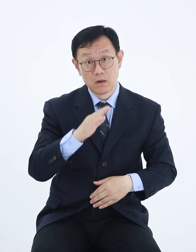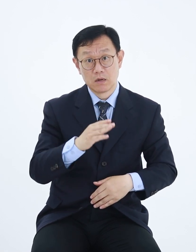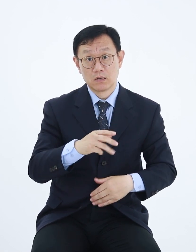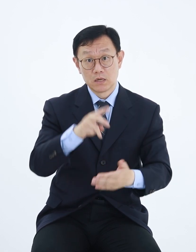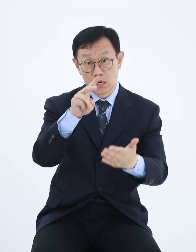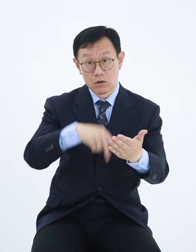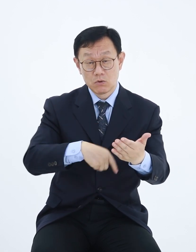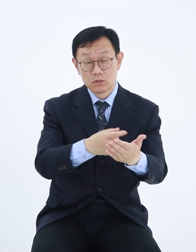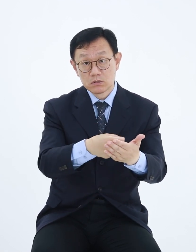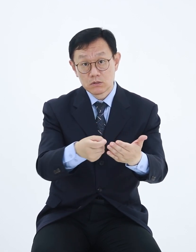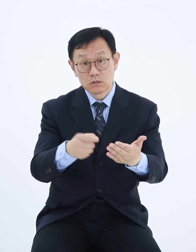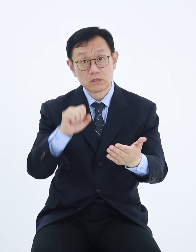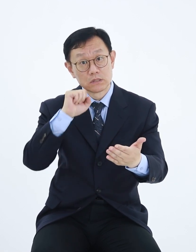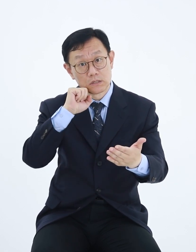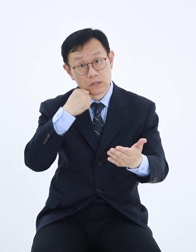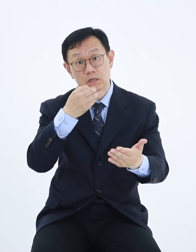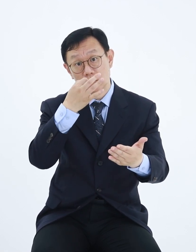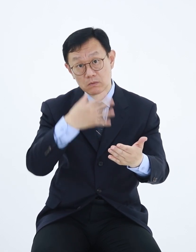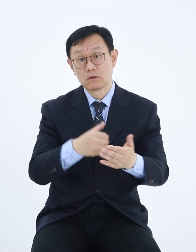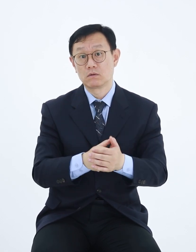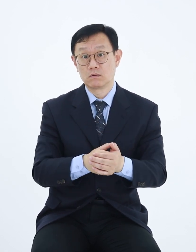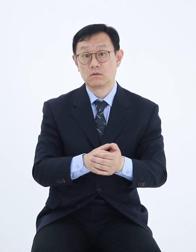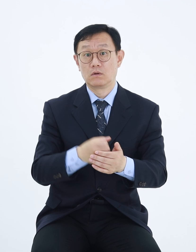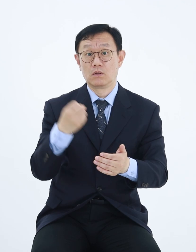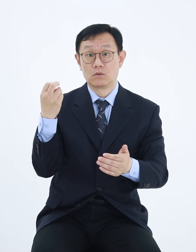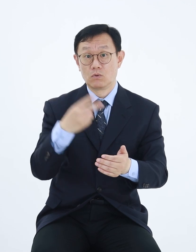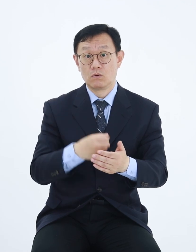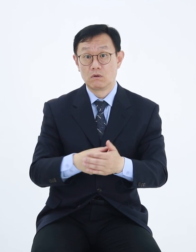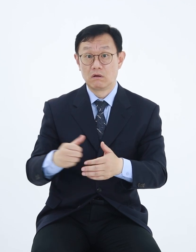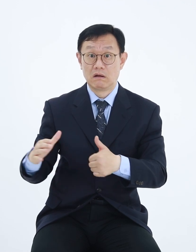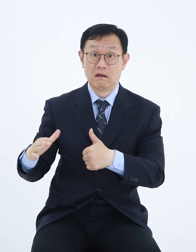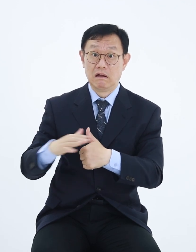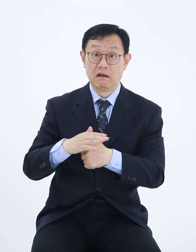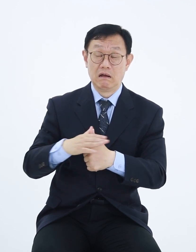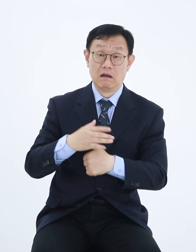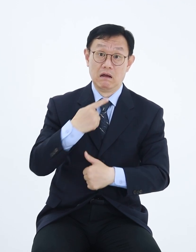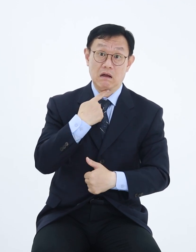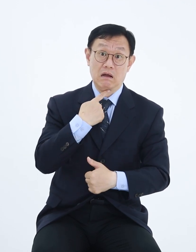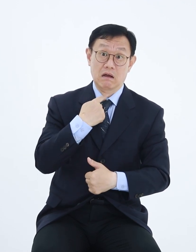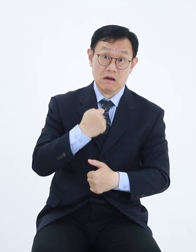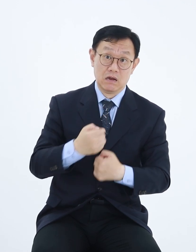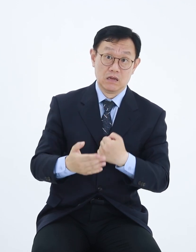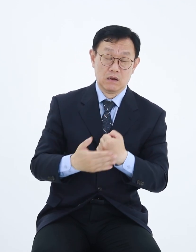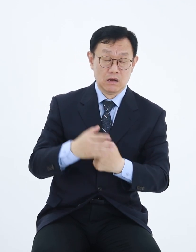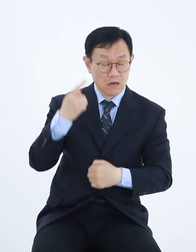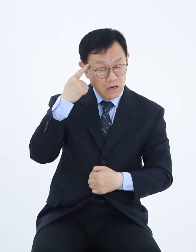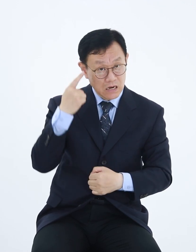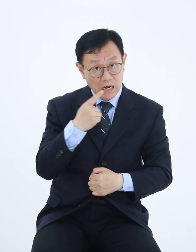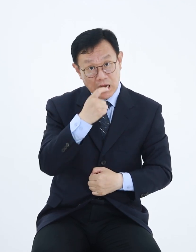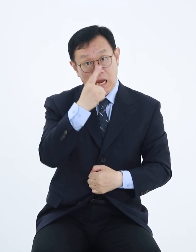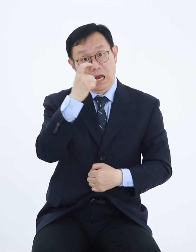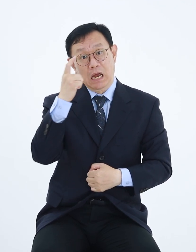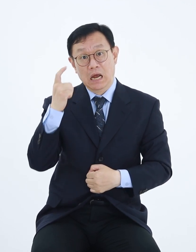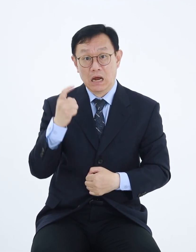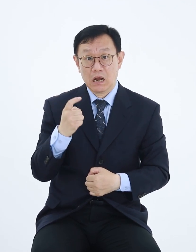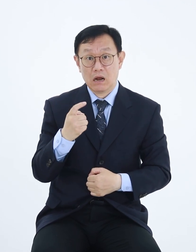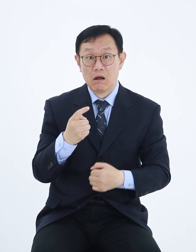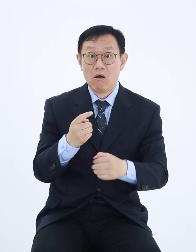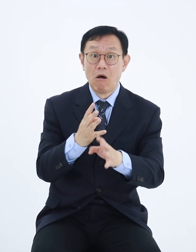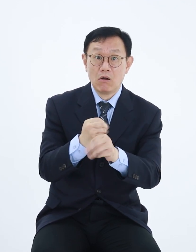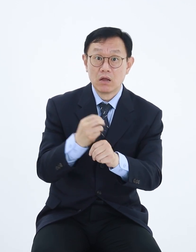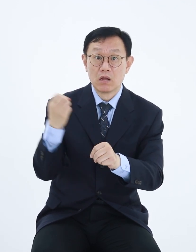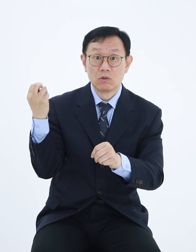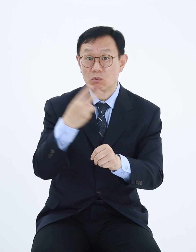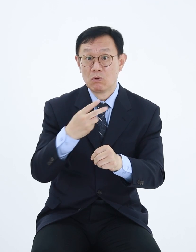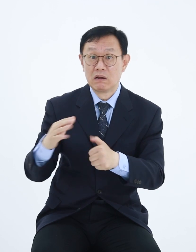것도 힘들어했습니다. 뿐만 아니라 끔찍한 경험으로 인한 트라우마에 시달리며 또 언제 알비노 대상 범죄의